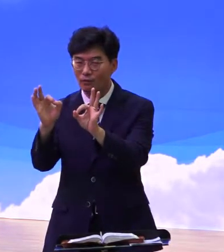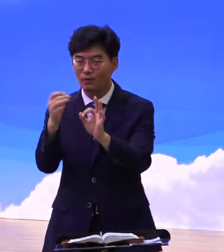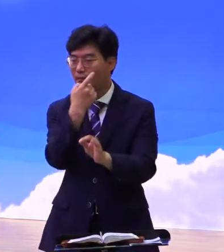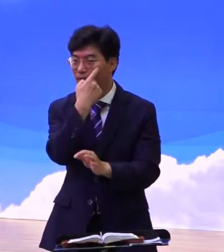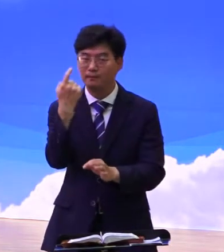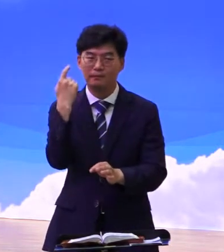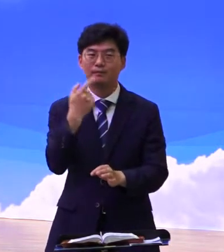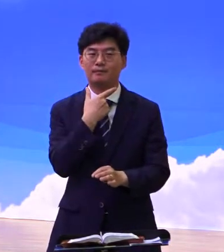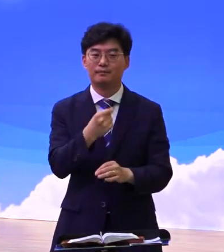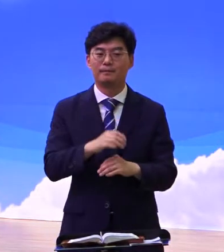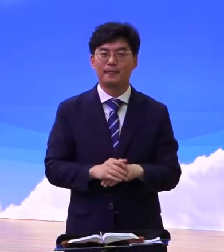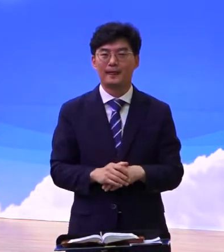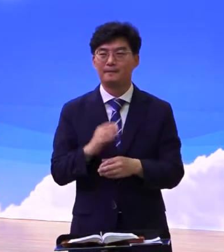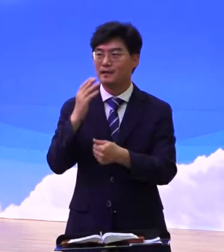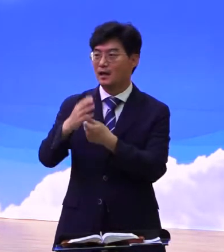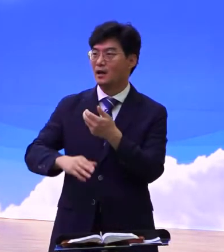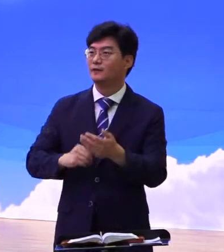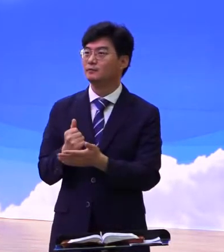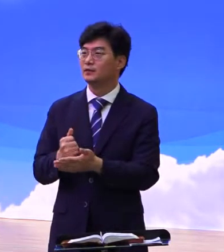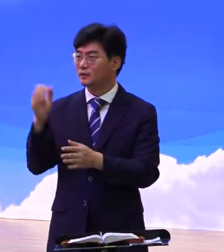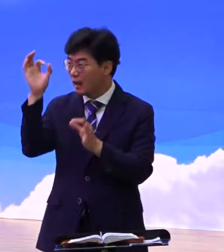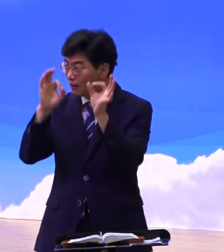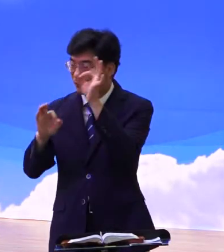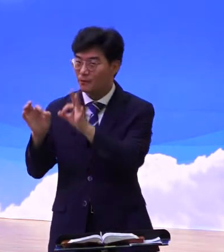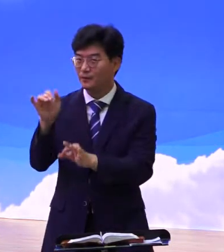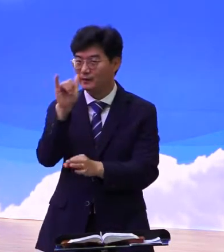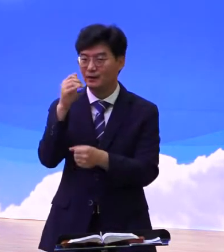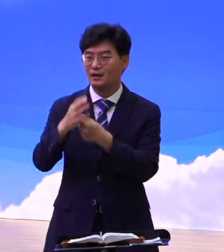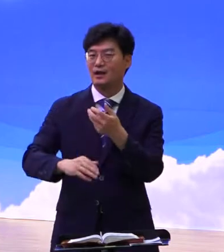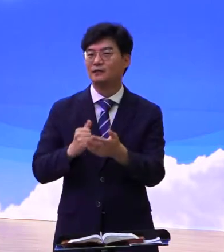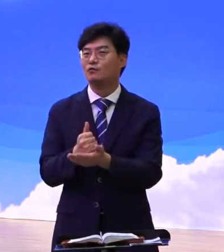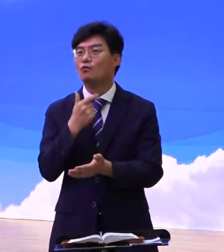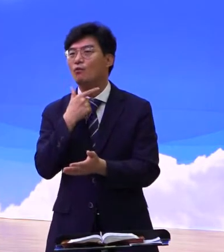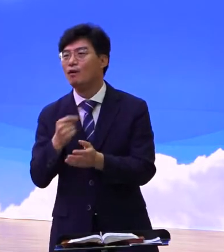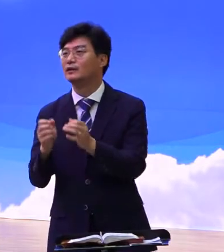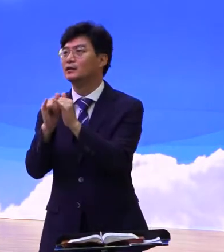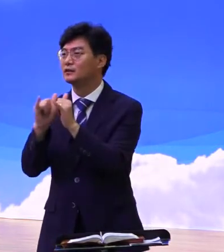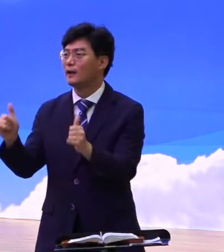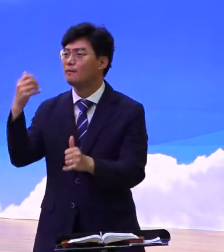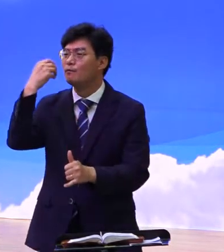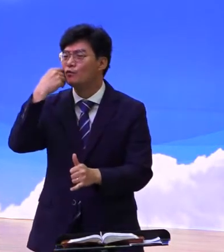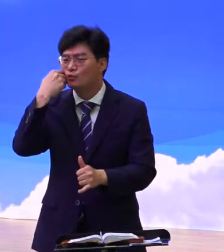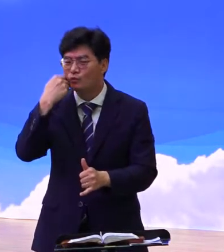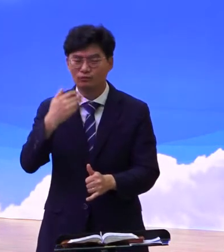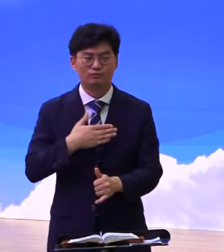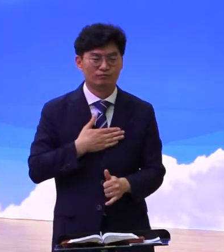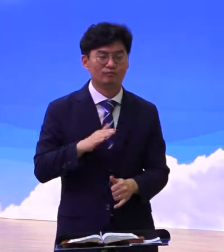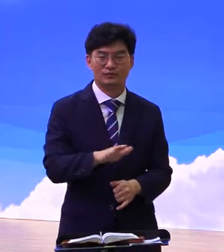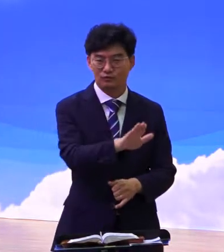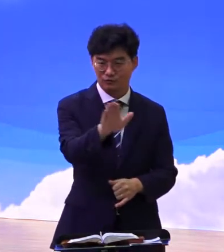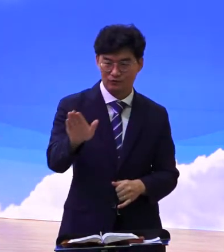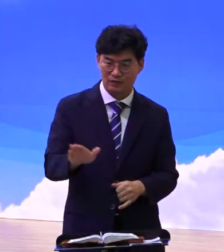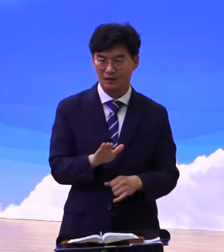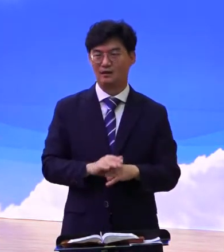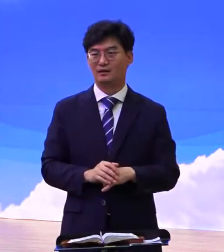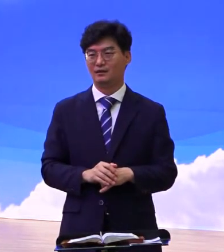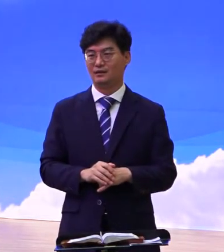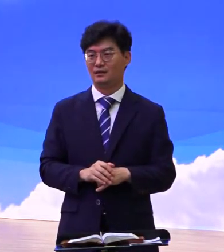저와 여러분들이 하나님이 찾으시는 이 시대의 믿음의 용사가 되어서 악하고 거짓된 이